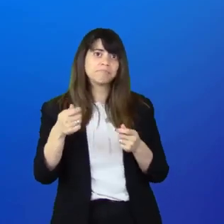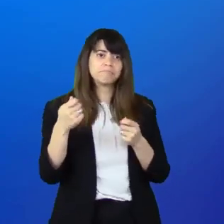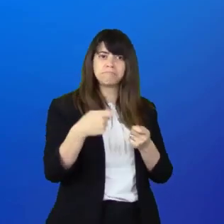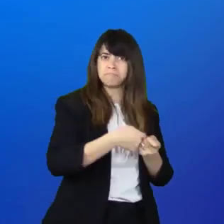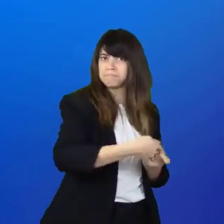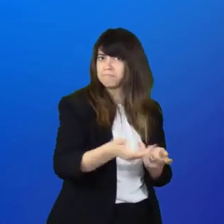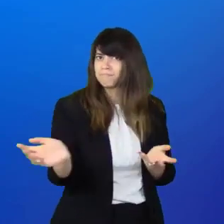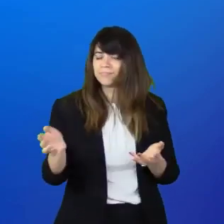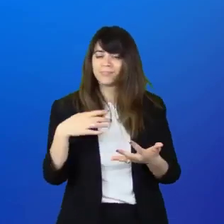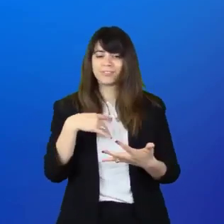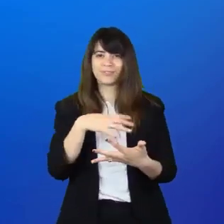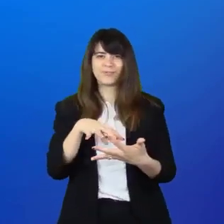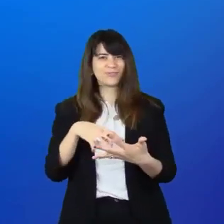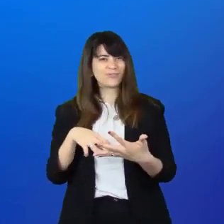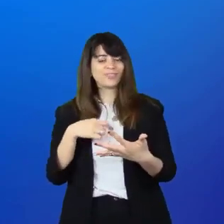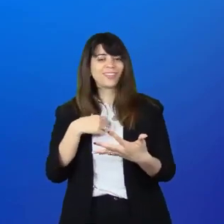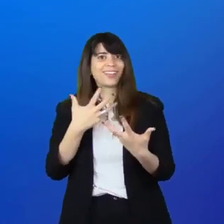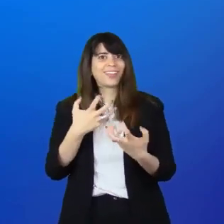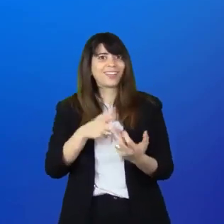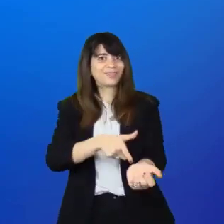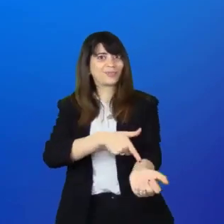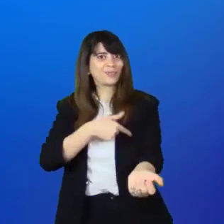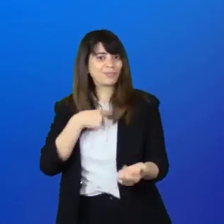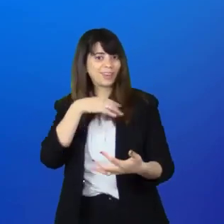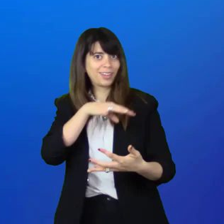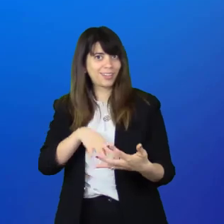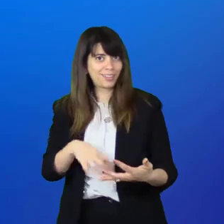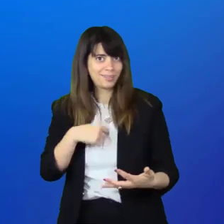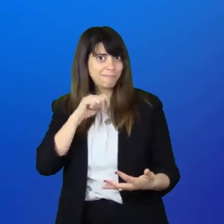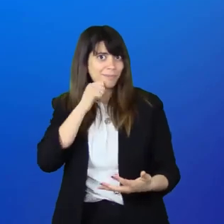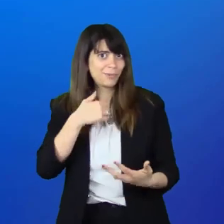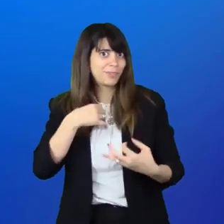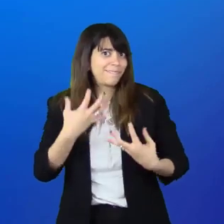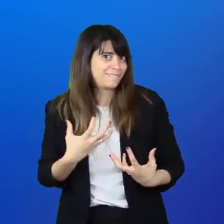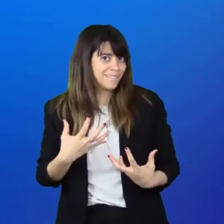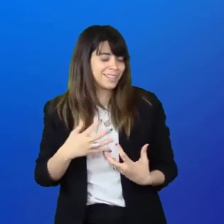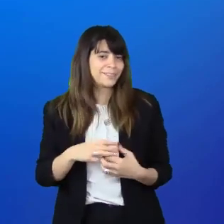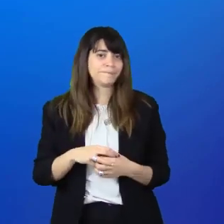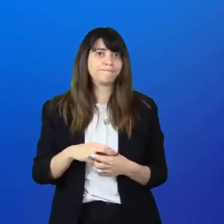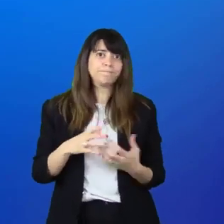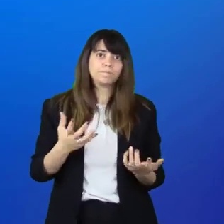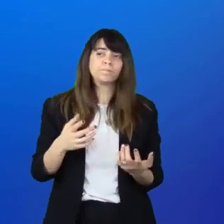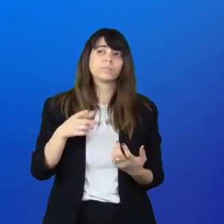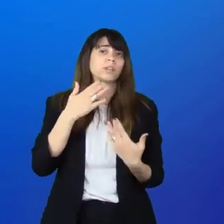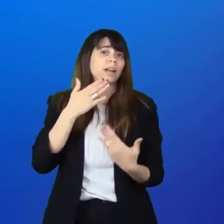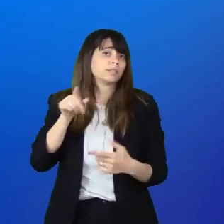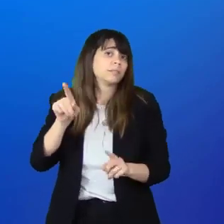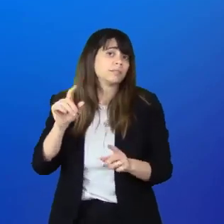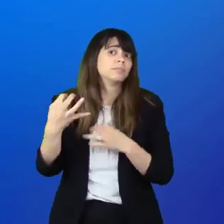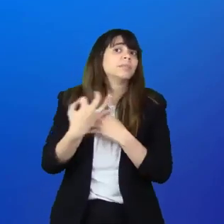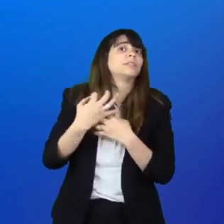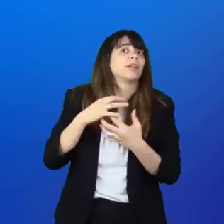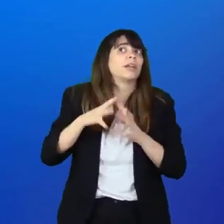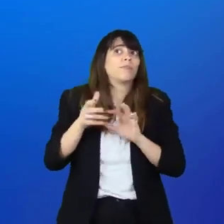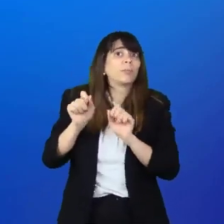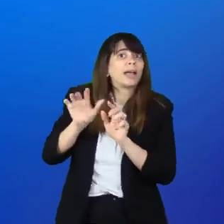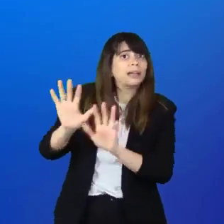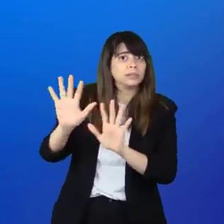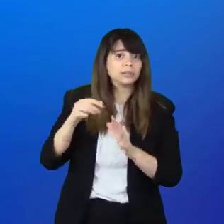cuarto año era distinto. Me acuerdo que el profesor de historia nos dio un texto bien largo para leer a todos y yo quería aprender,